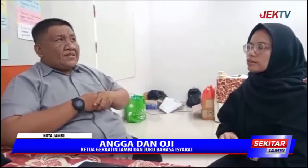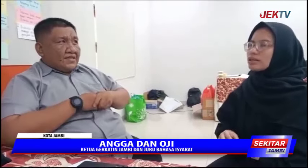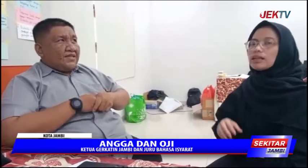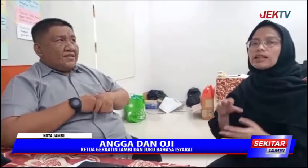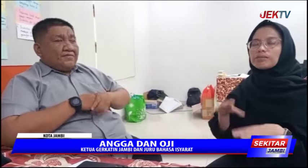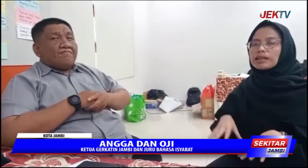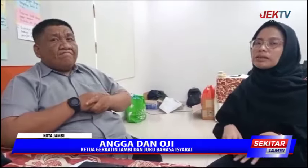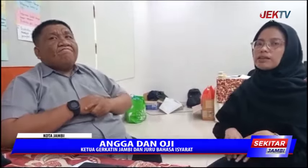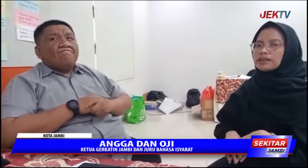di kecamatan masing-masing.